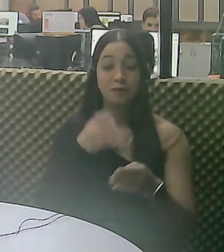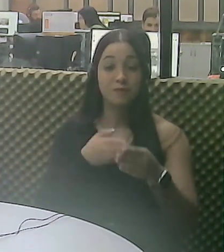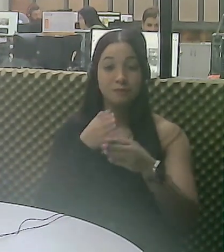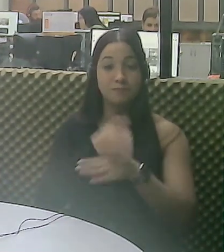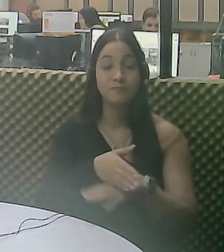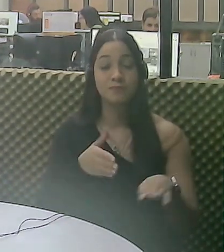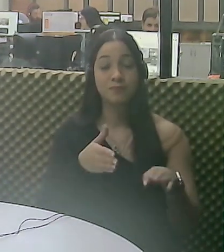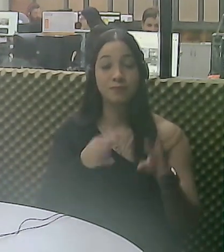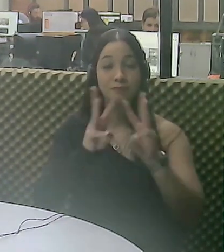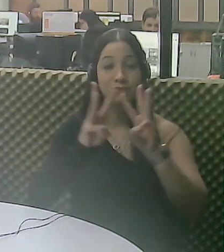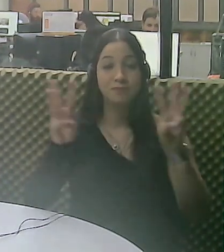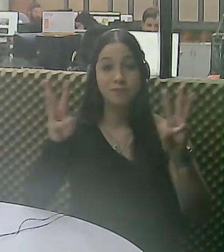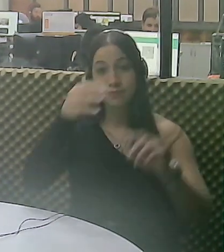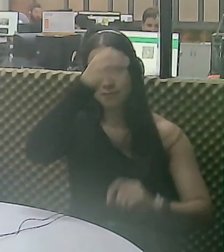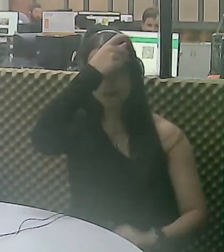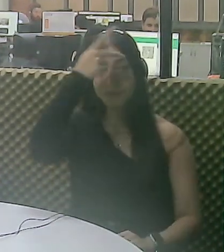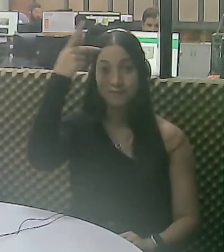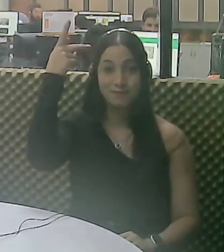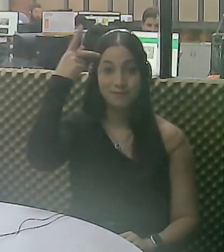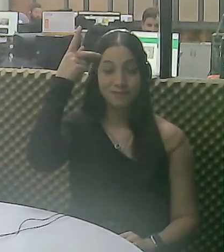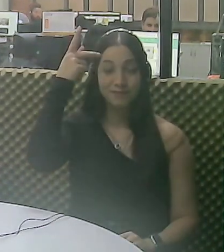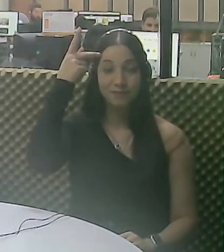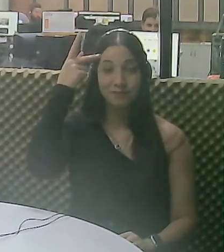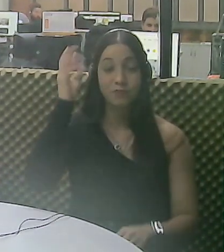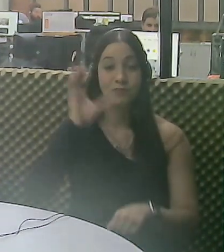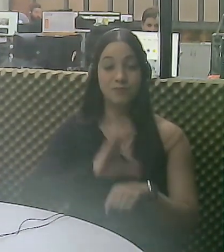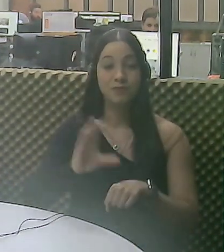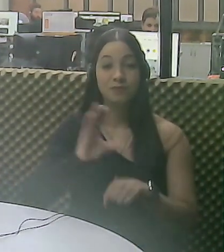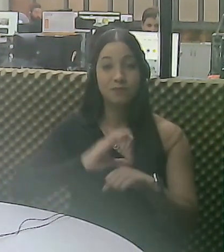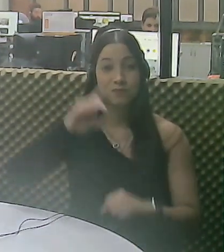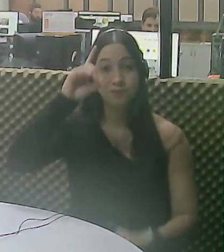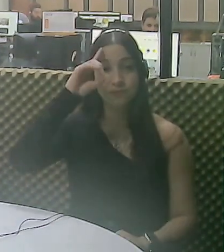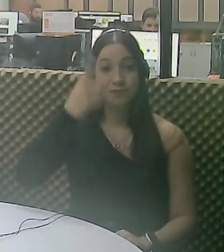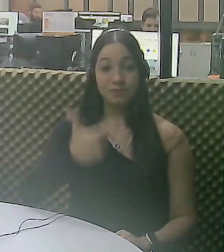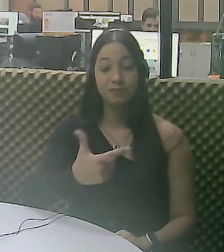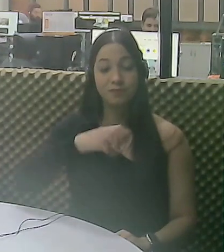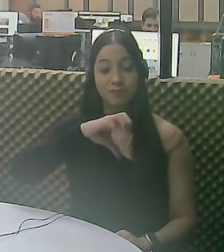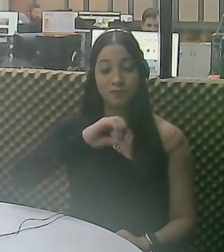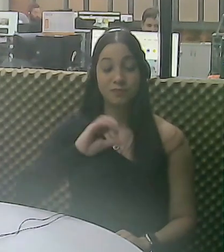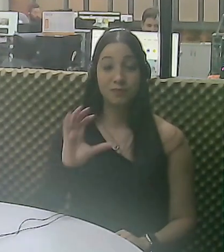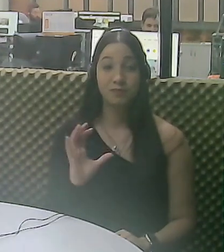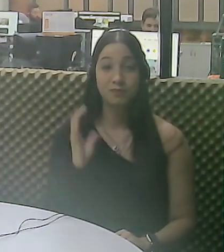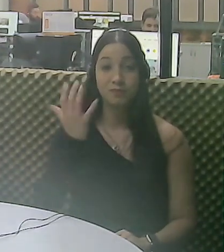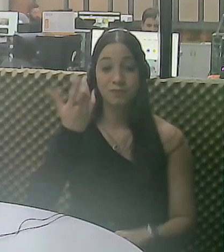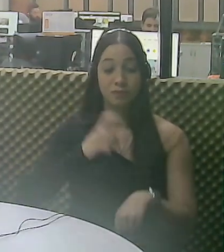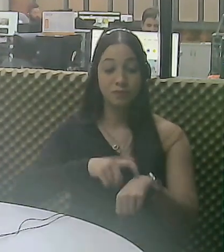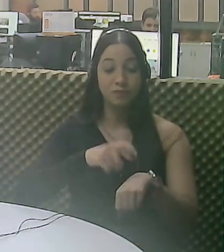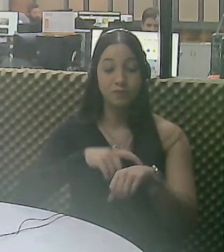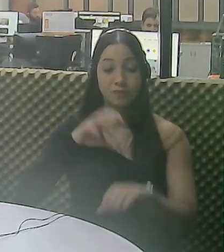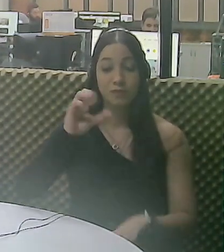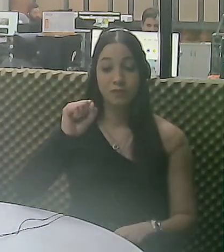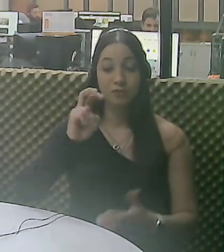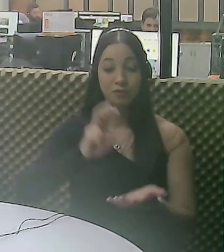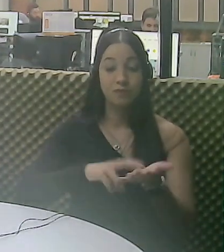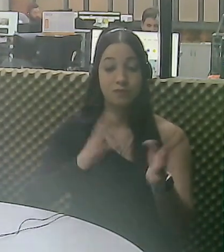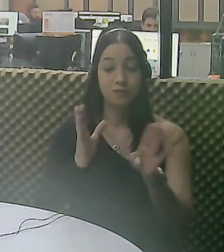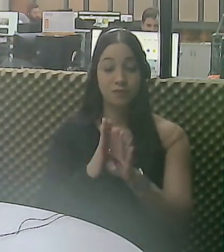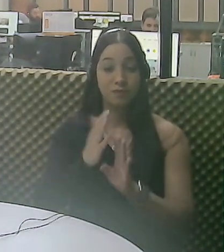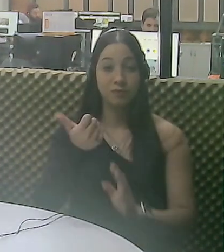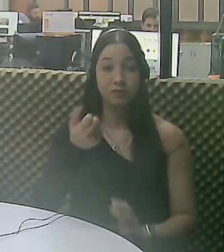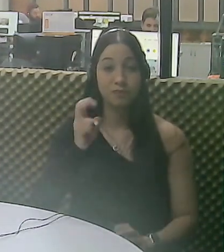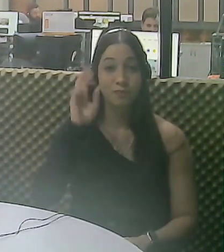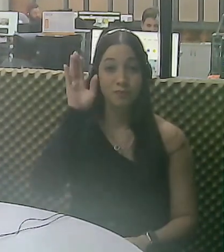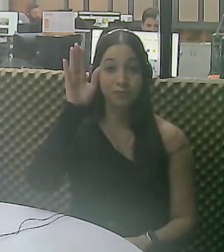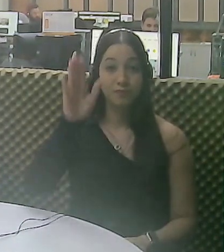acessado através do portal da Prefeitura. A capacitação do dia 29 será realizada das 8 da manhã às 3 da